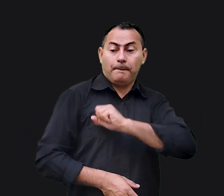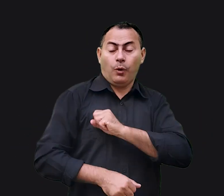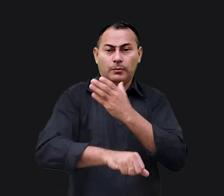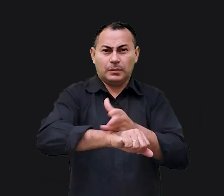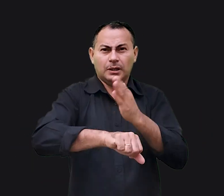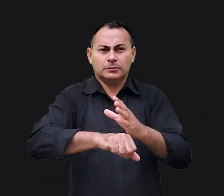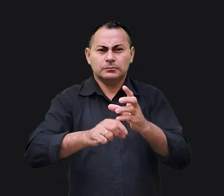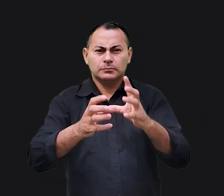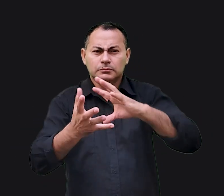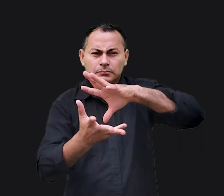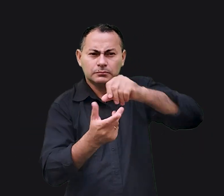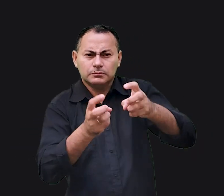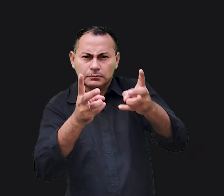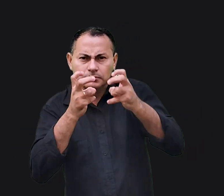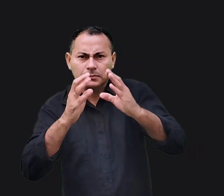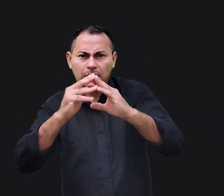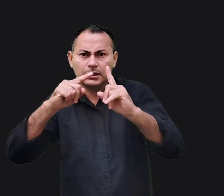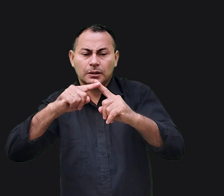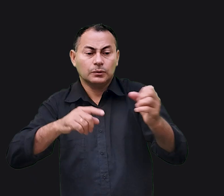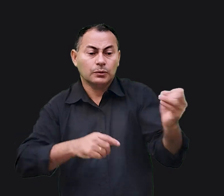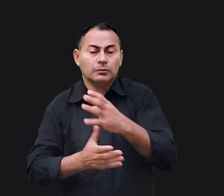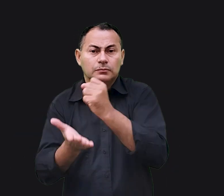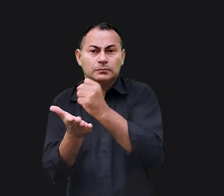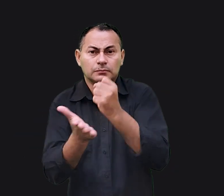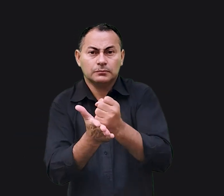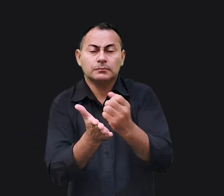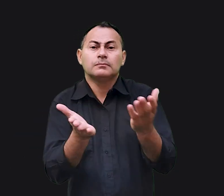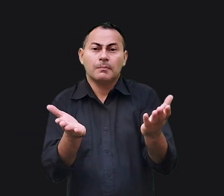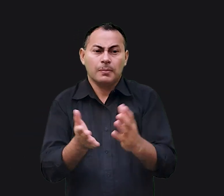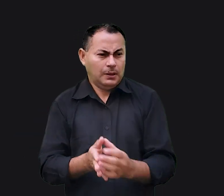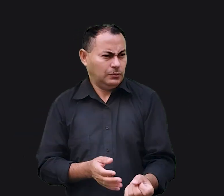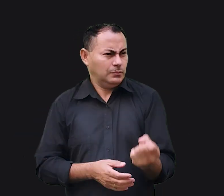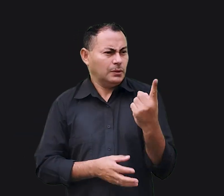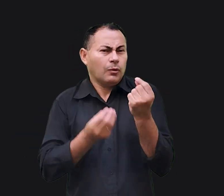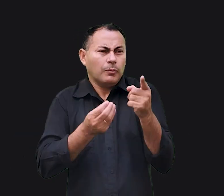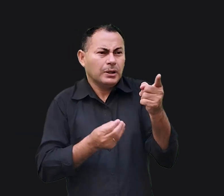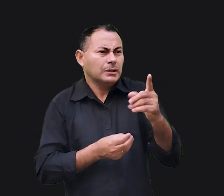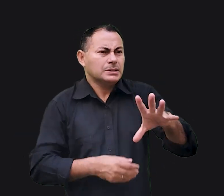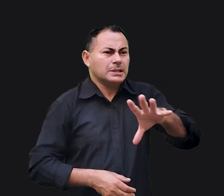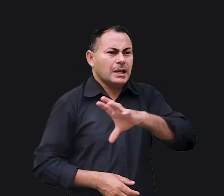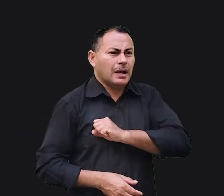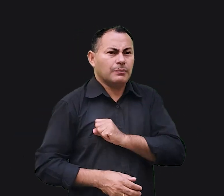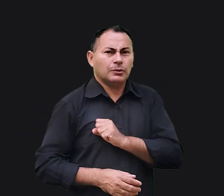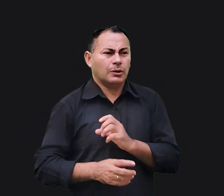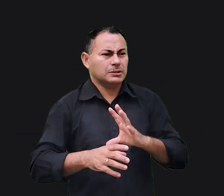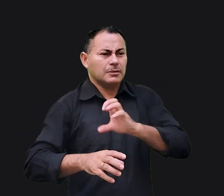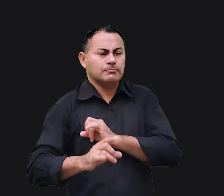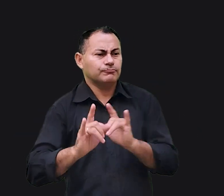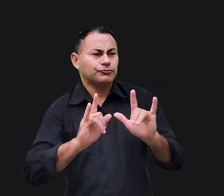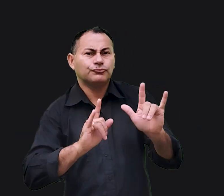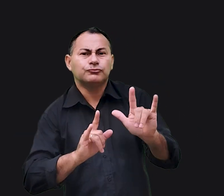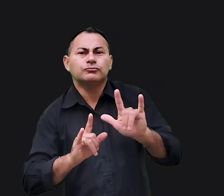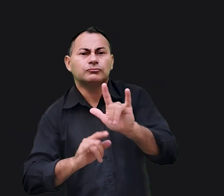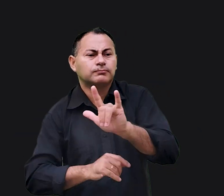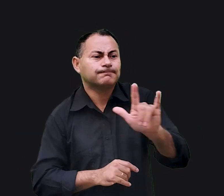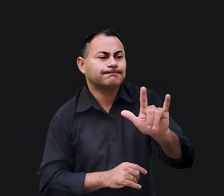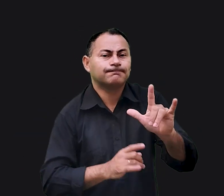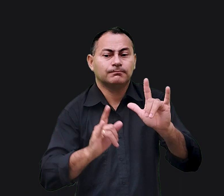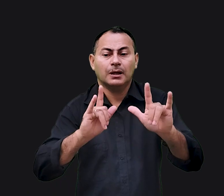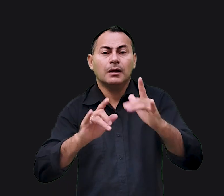mundo percebia de diferente na igreja do Novo Testamento. Puxa, como eles se amam! Será que as pessoas falam isso